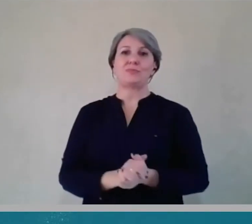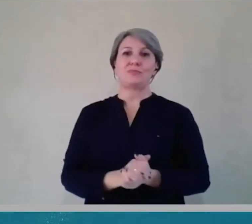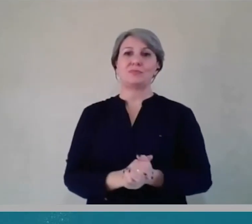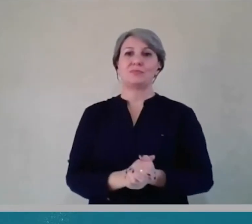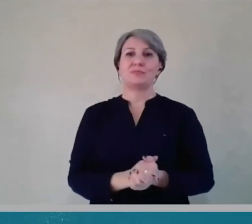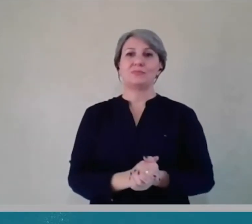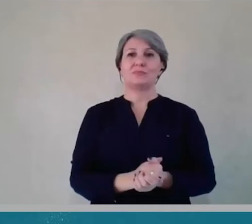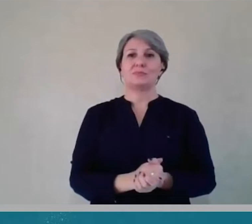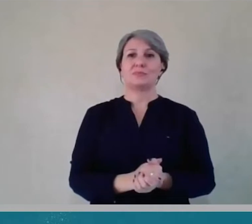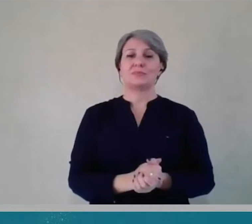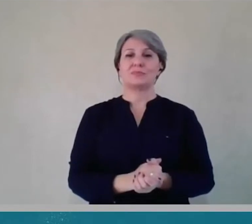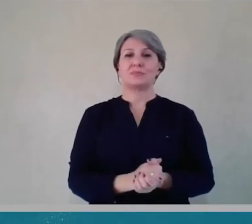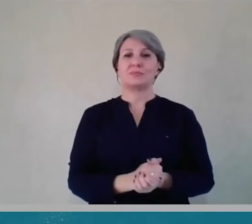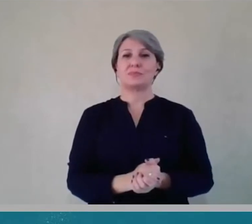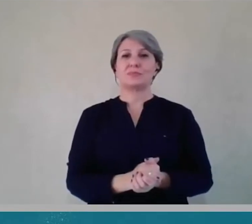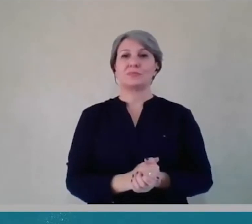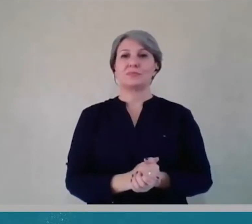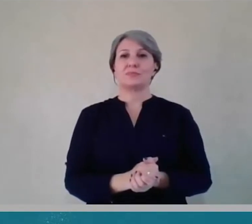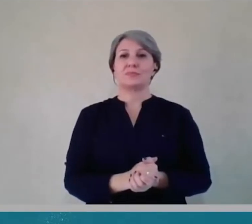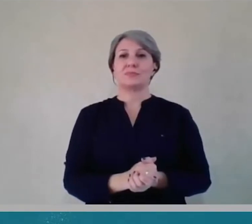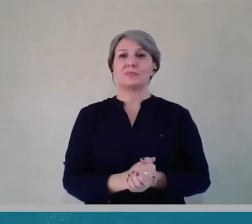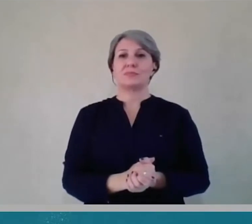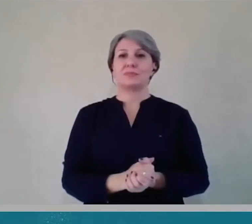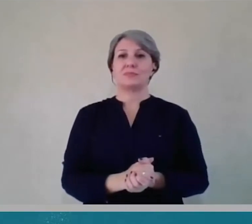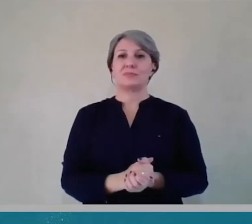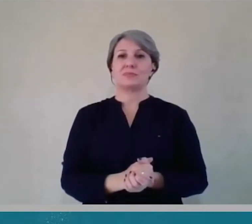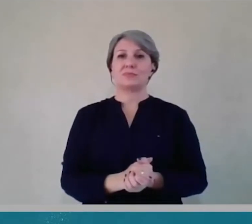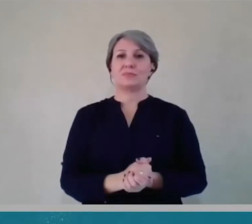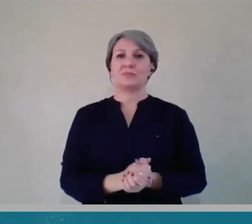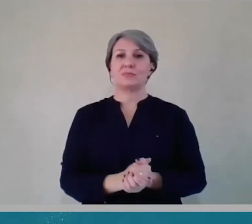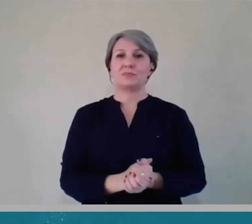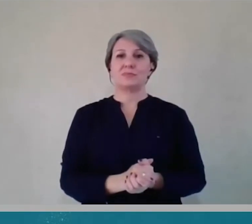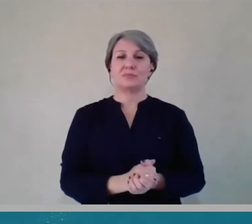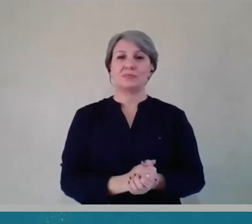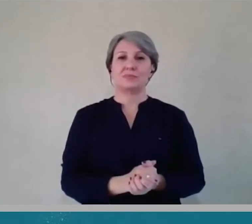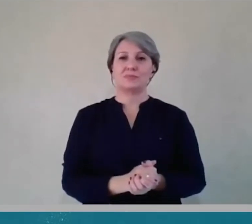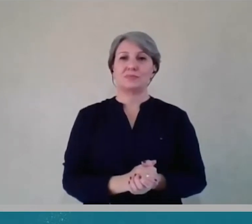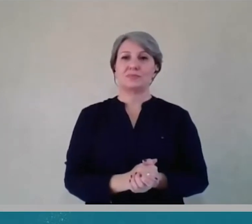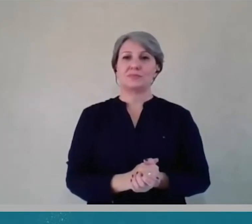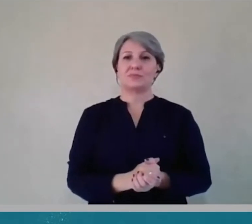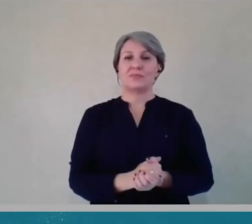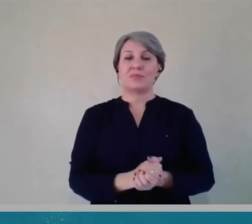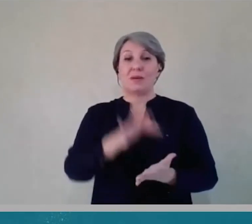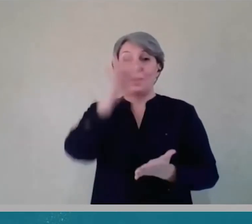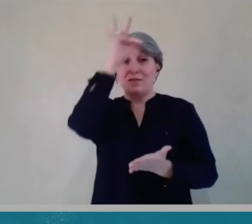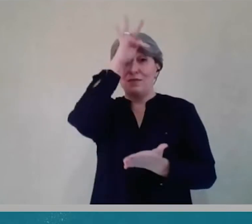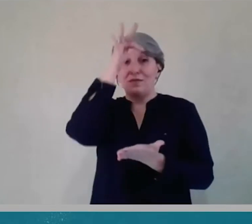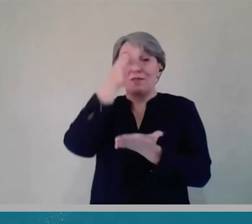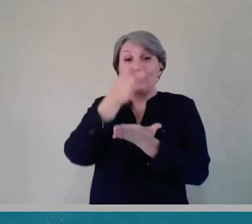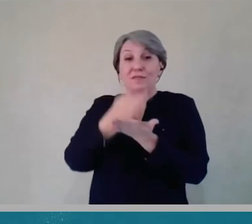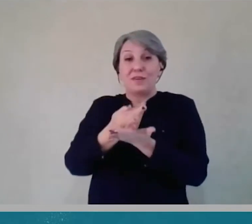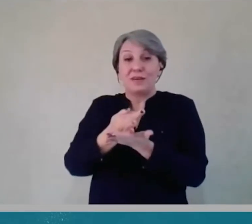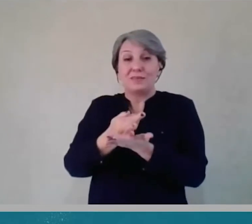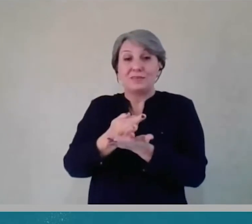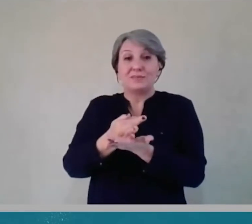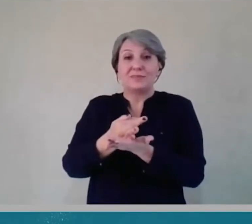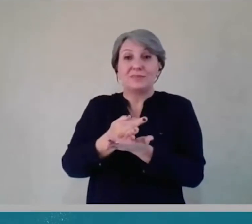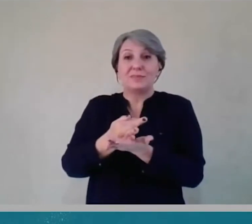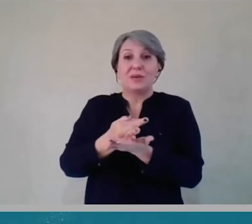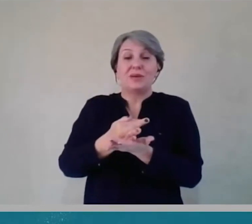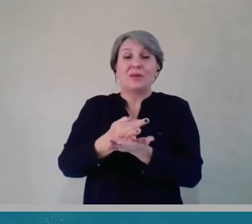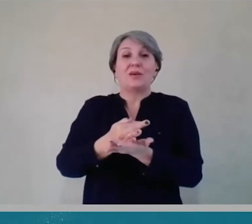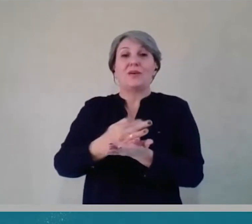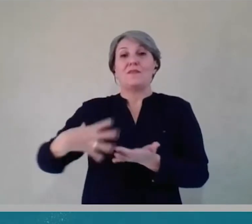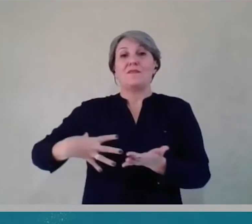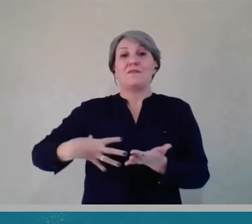na verdade seria assim: vivo pela fé, vírgula, a fé do Filho de Deus. Então, irmãos, essa vida que eu